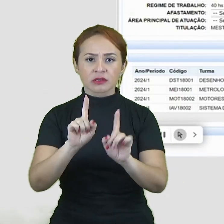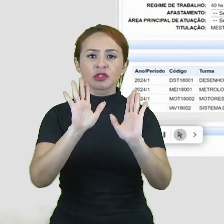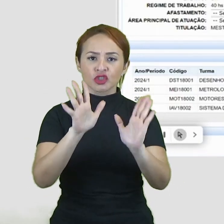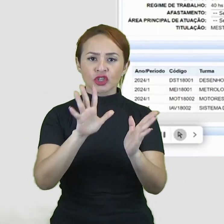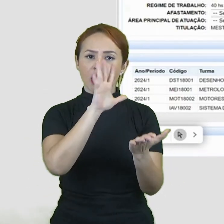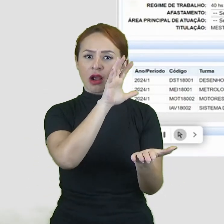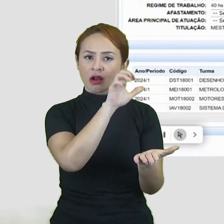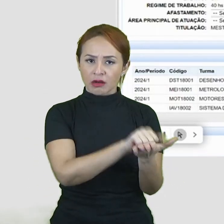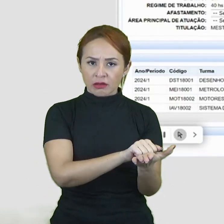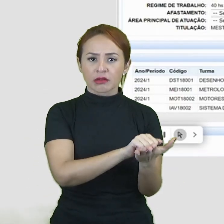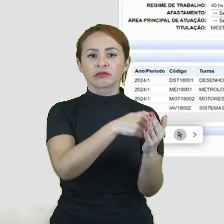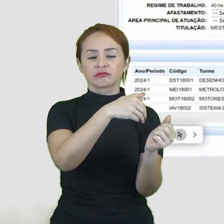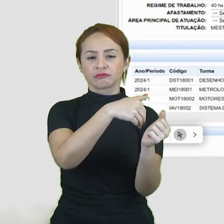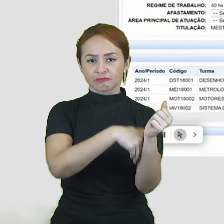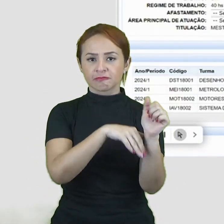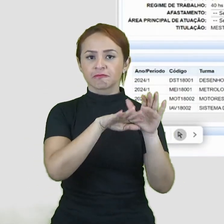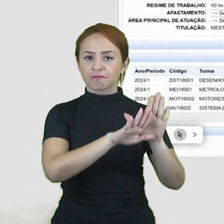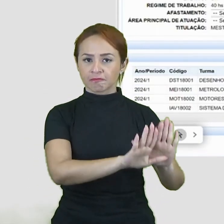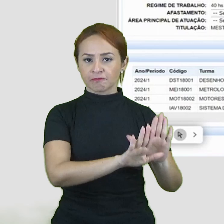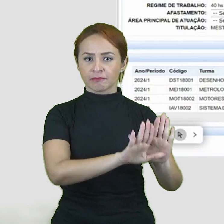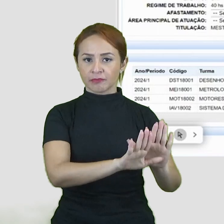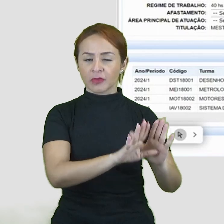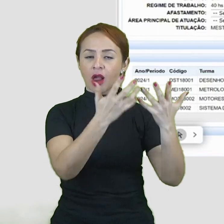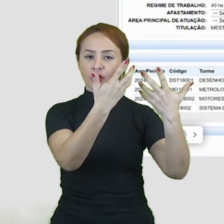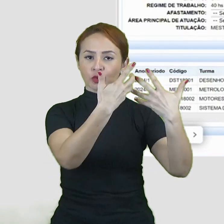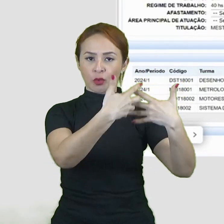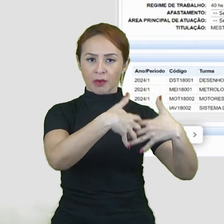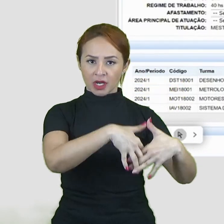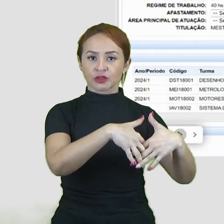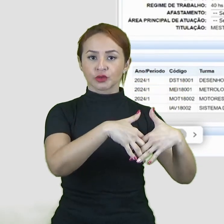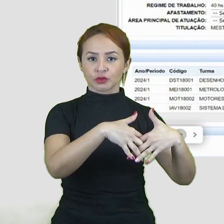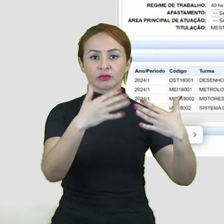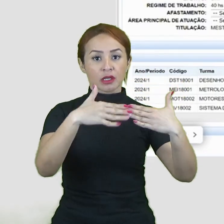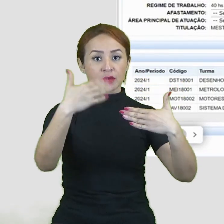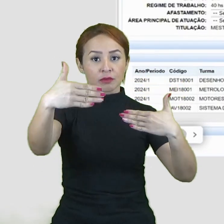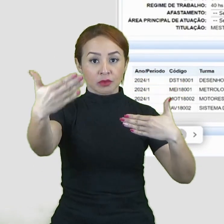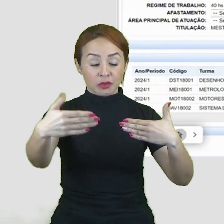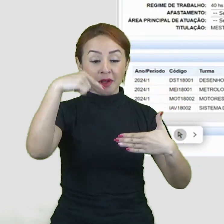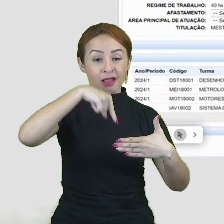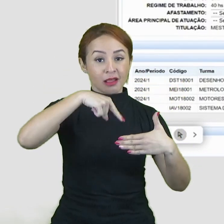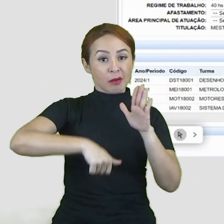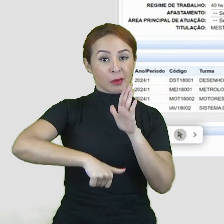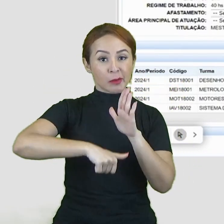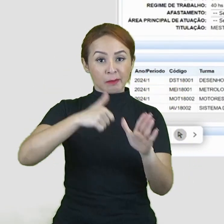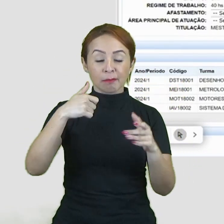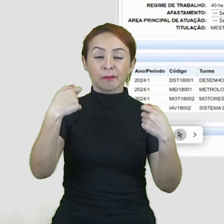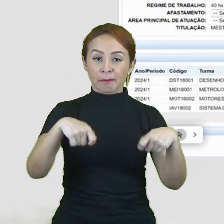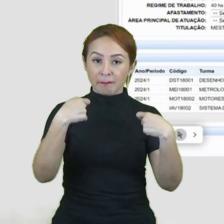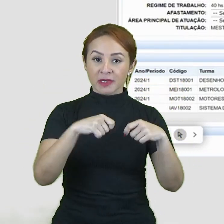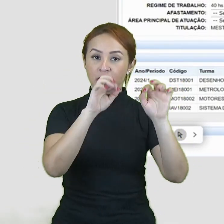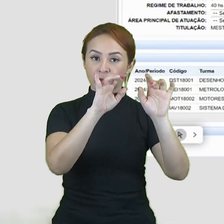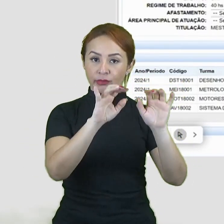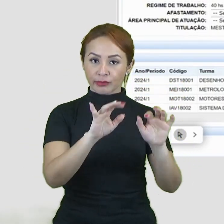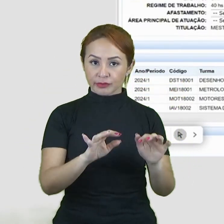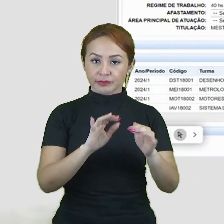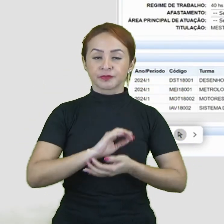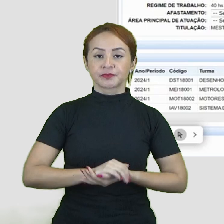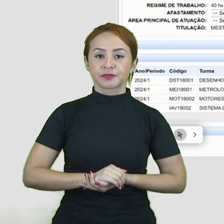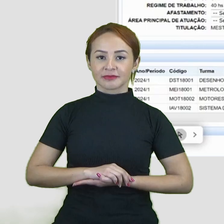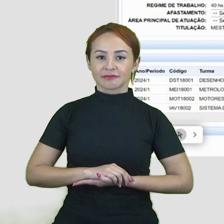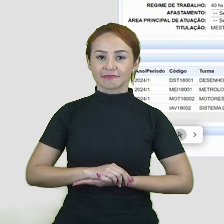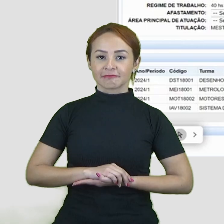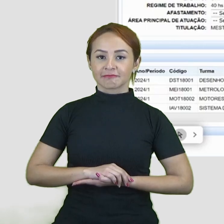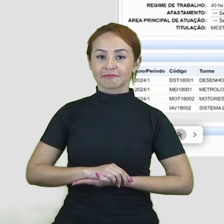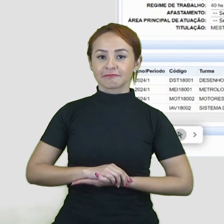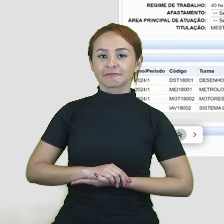primeira vez que o docente preenche esse plano. Depois, essa informação ela vai também vir